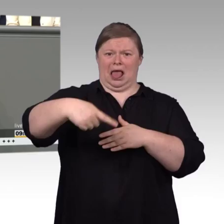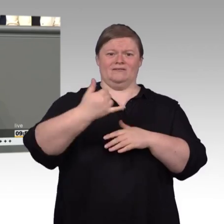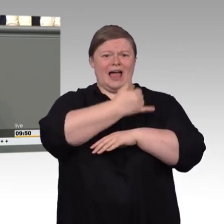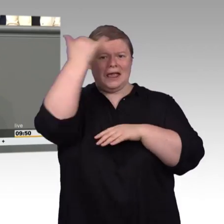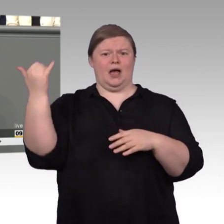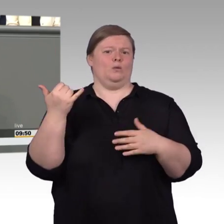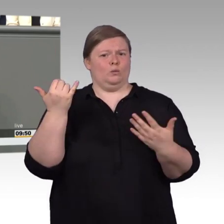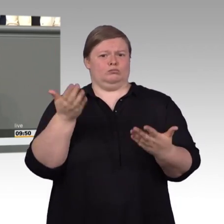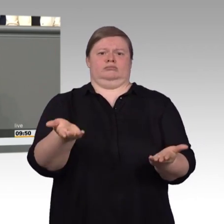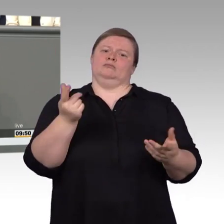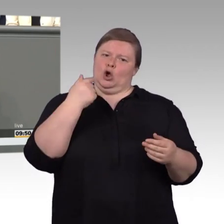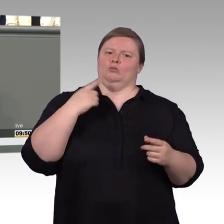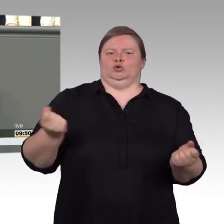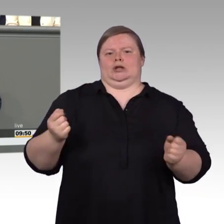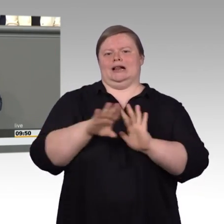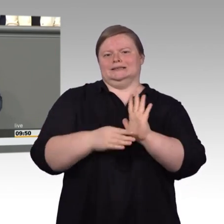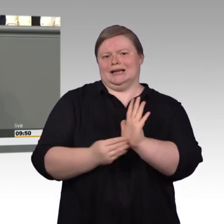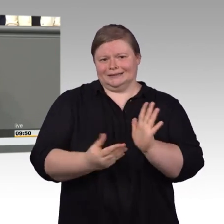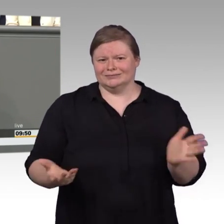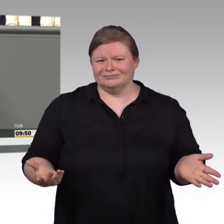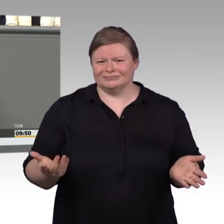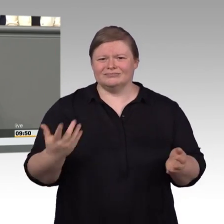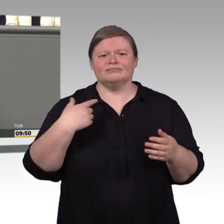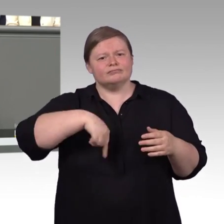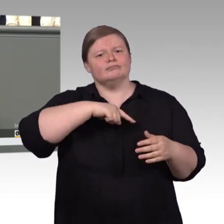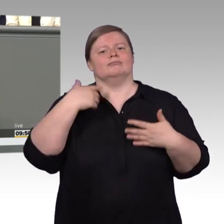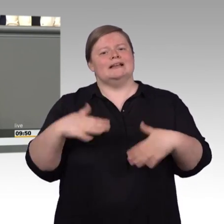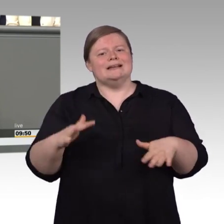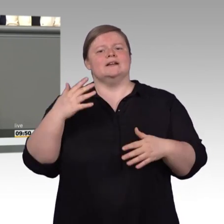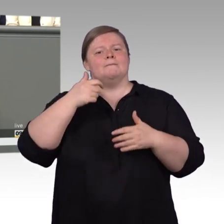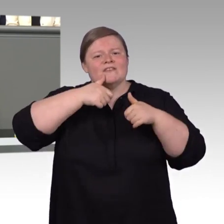Gesetzesverfahren hochhalten. Wir haben uns auf die vorliegenden Änderungen